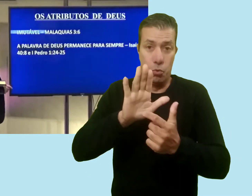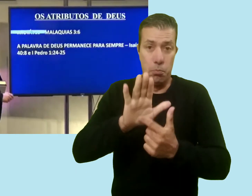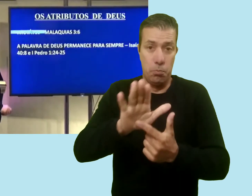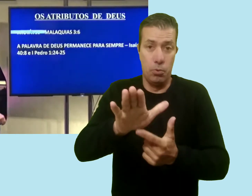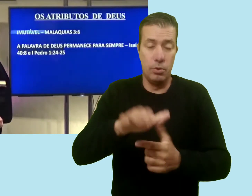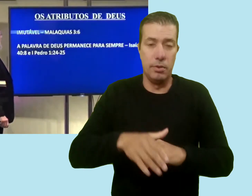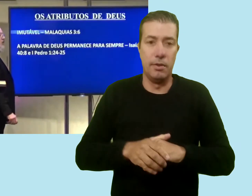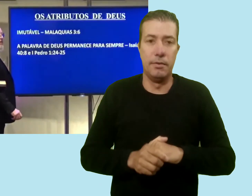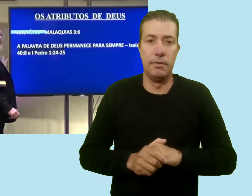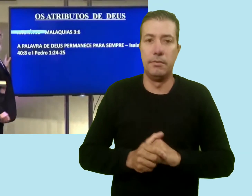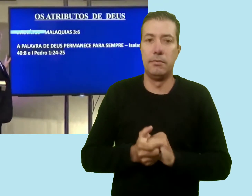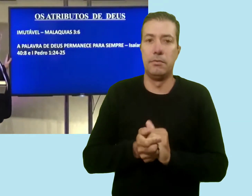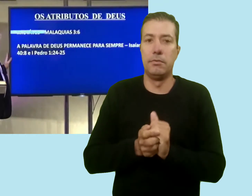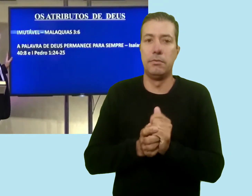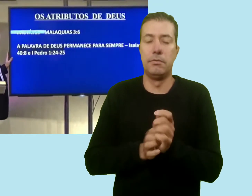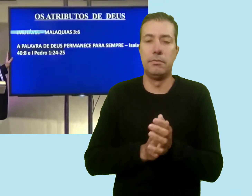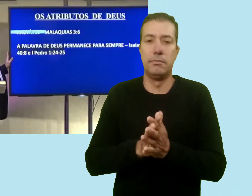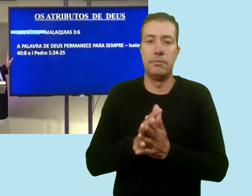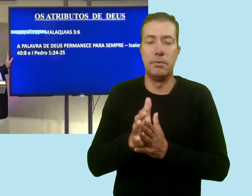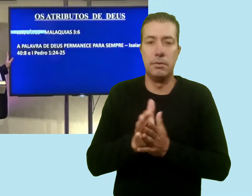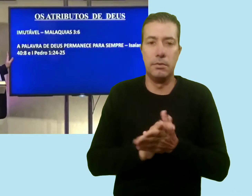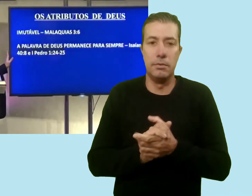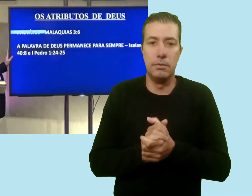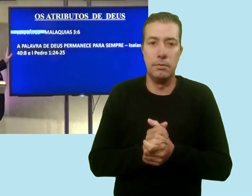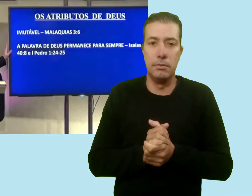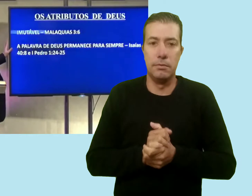Tem uma coisa aqui que eu quero